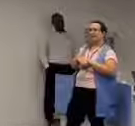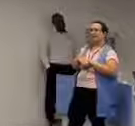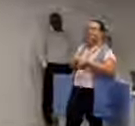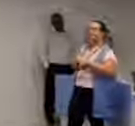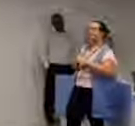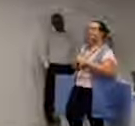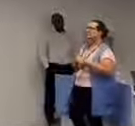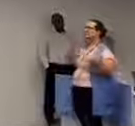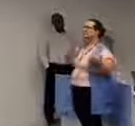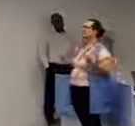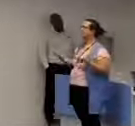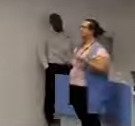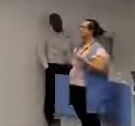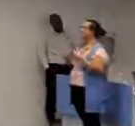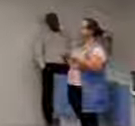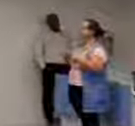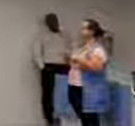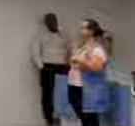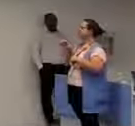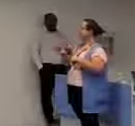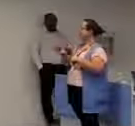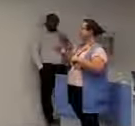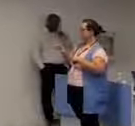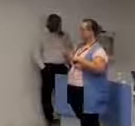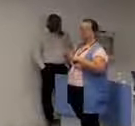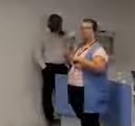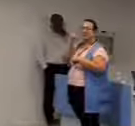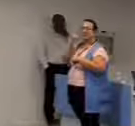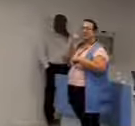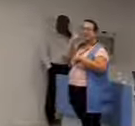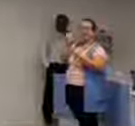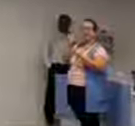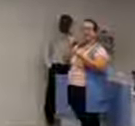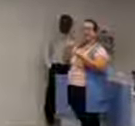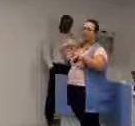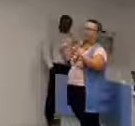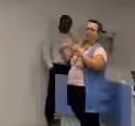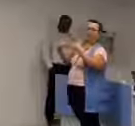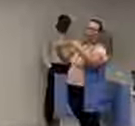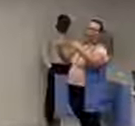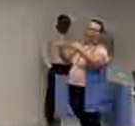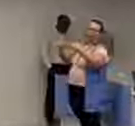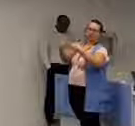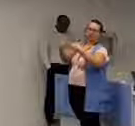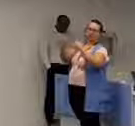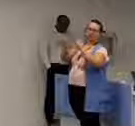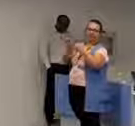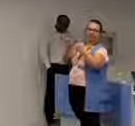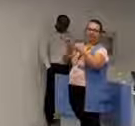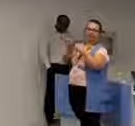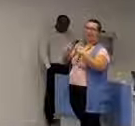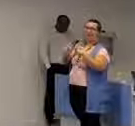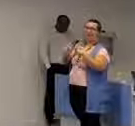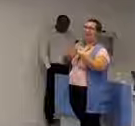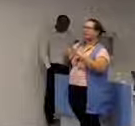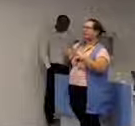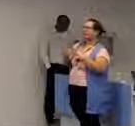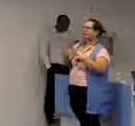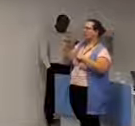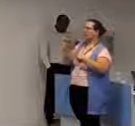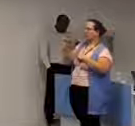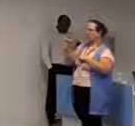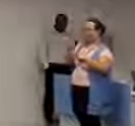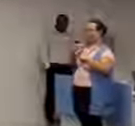E vamos entender por que ele é assim. Para a gente entender um pouquinho como evoluíram as ferramentarias em termos de projeto. Por que a indústria 4.0